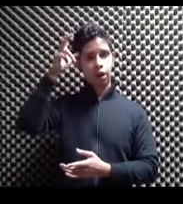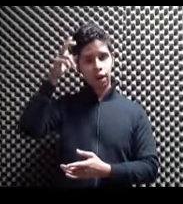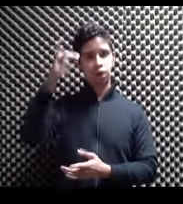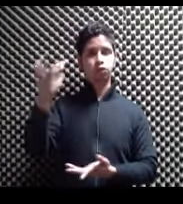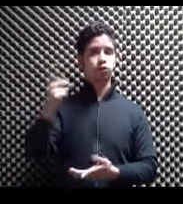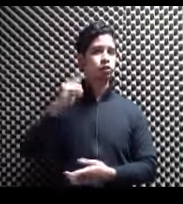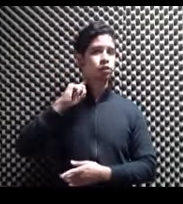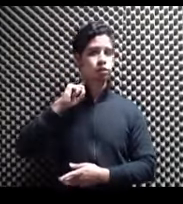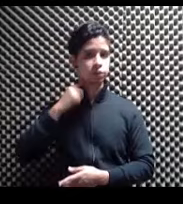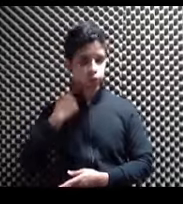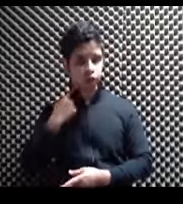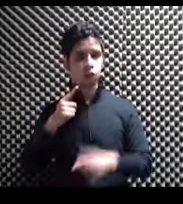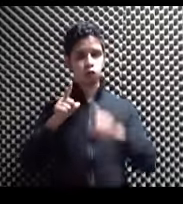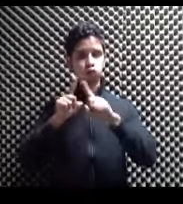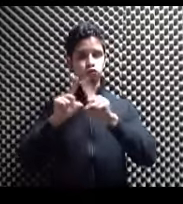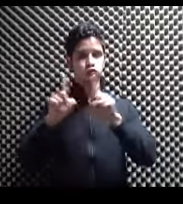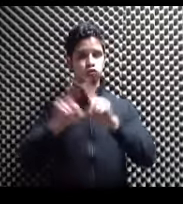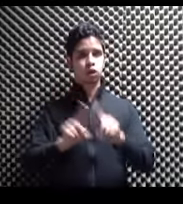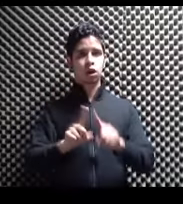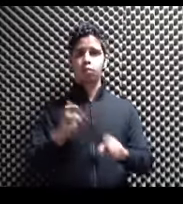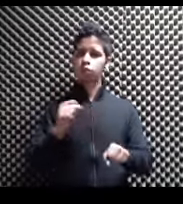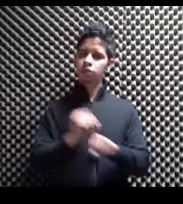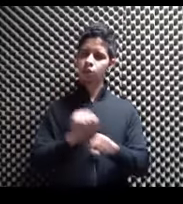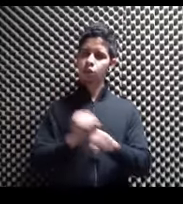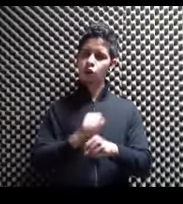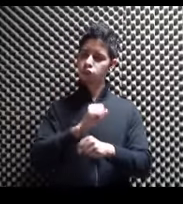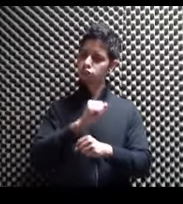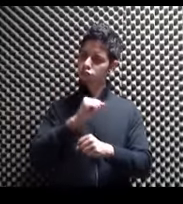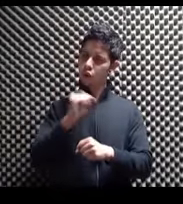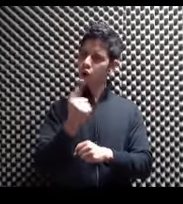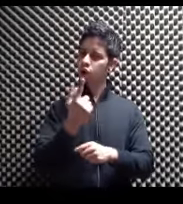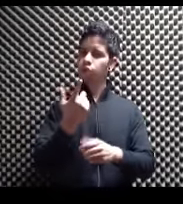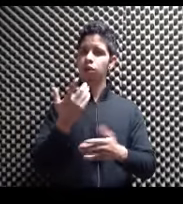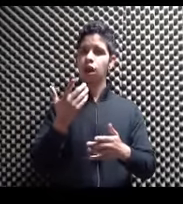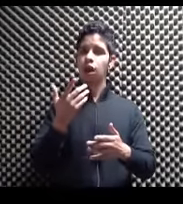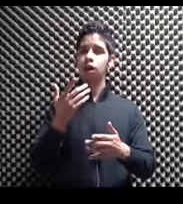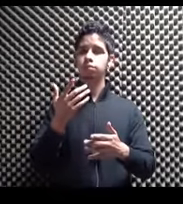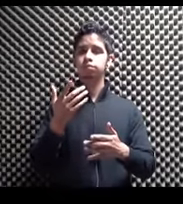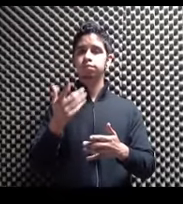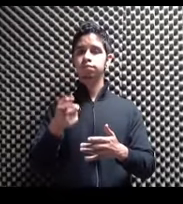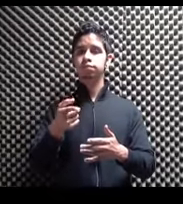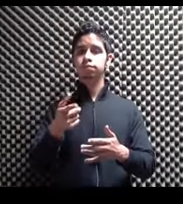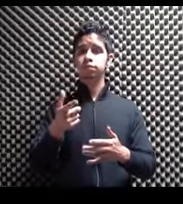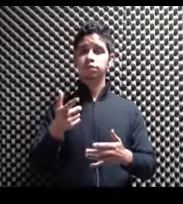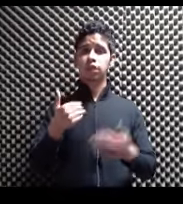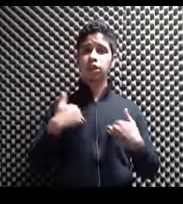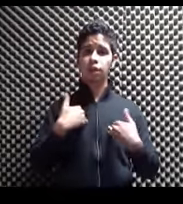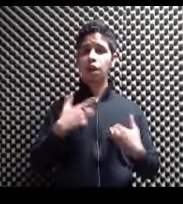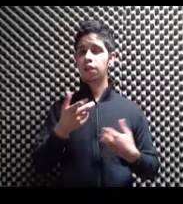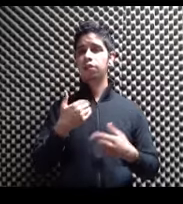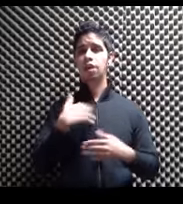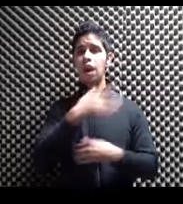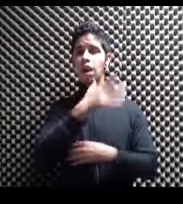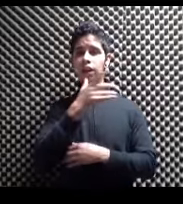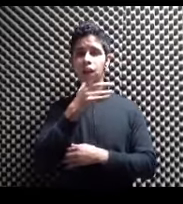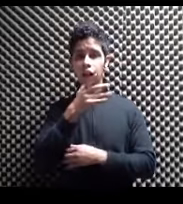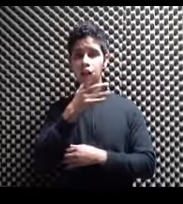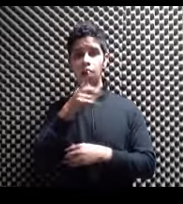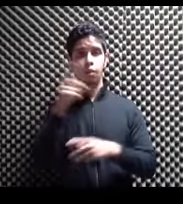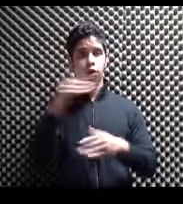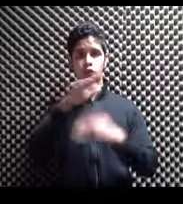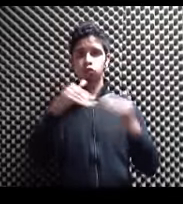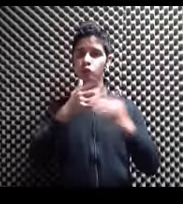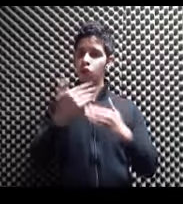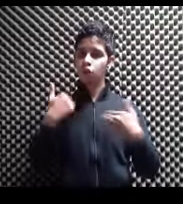trabajado todo tipo de animales de granja, pero nos especializamos más en caballos. Pero si entonces, todo el que necesita ayuda en cuestión de animales de granja, se